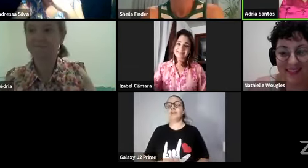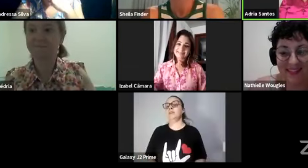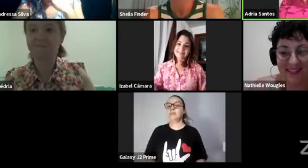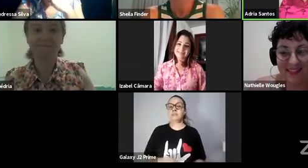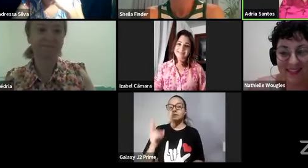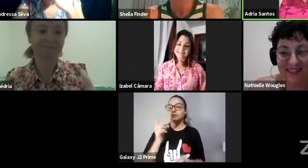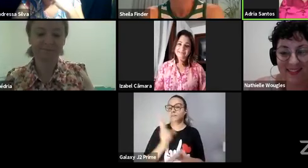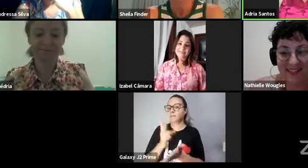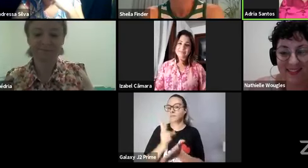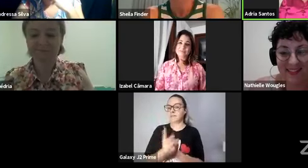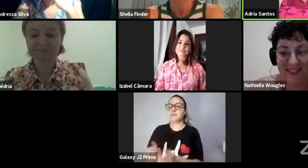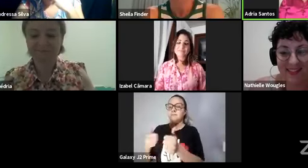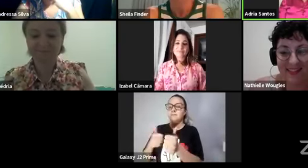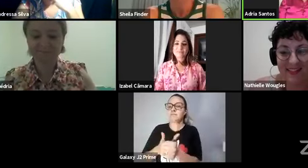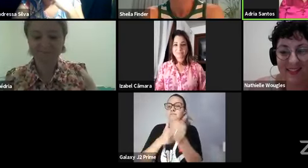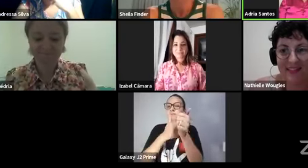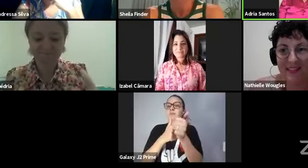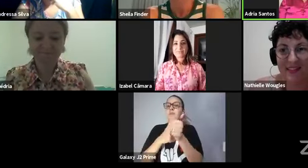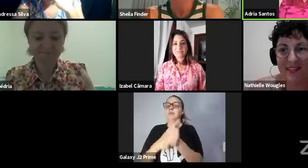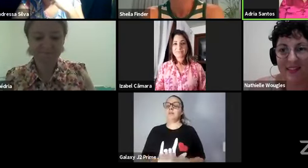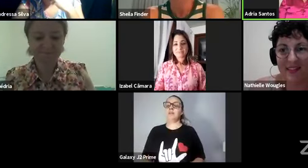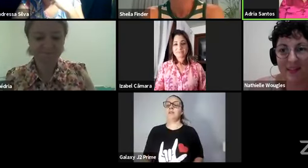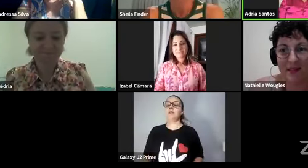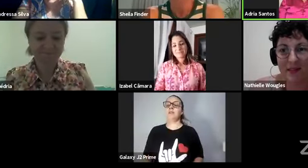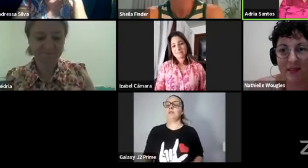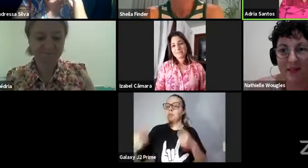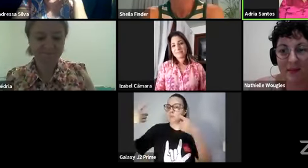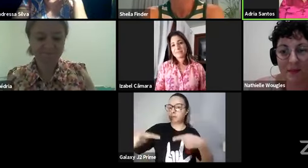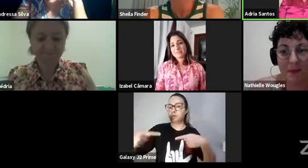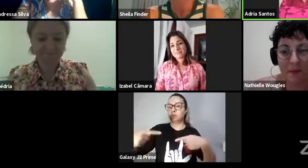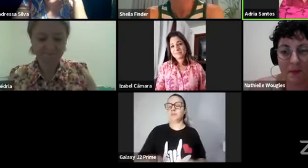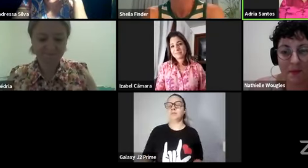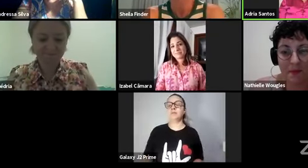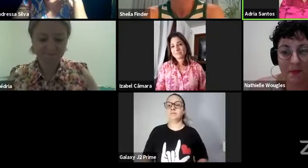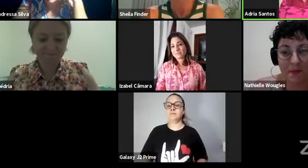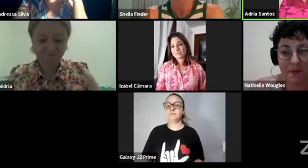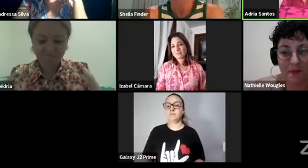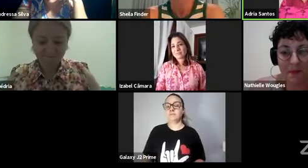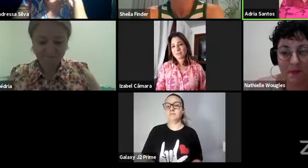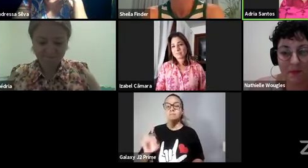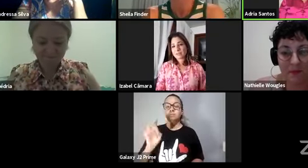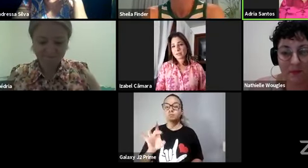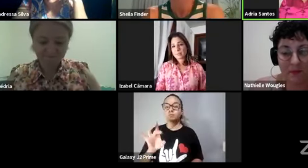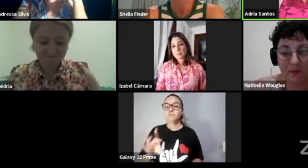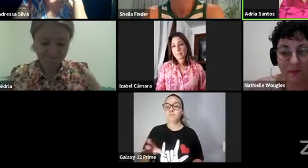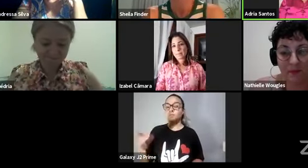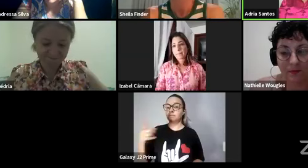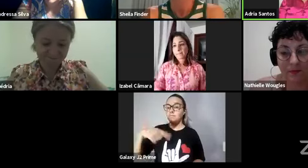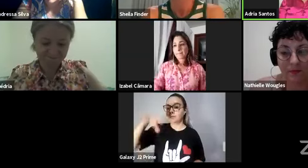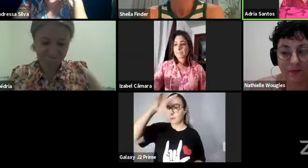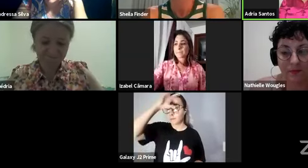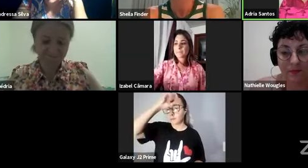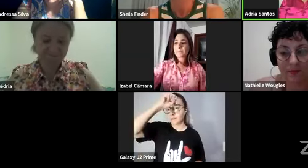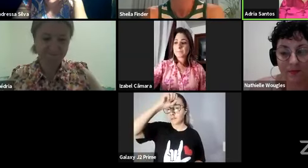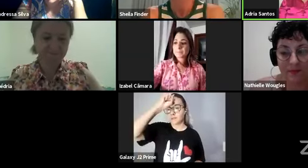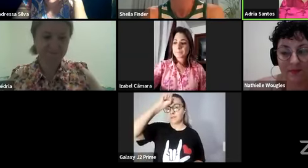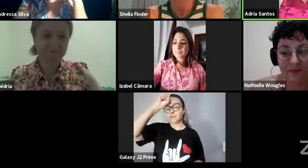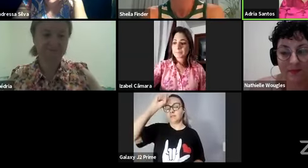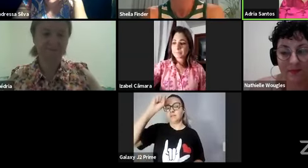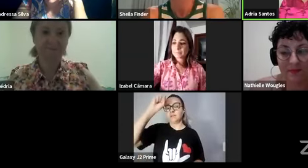Em competições. E isso só fez a gente aprender muito, né? Com as